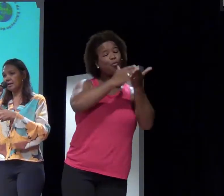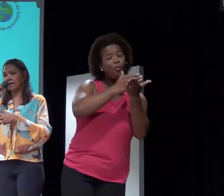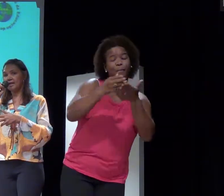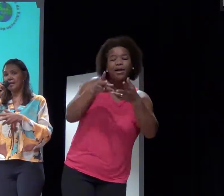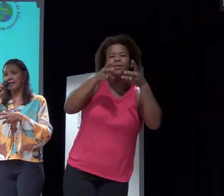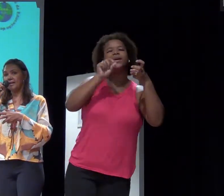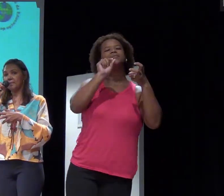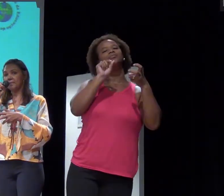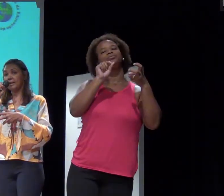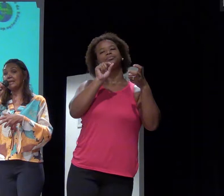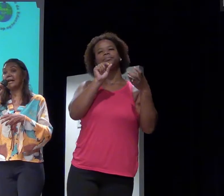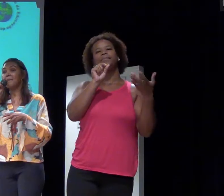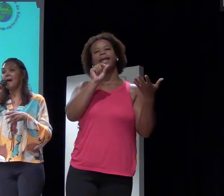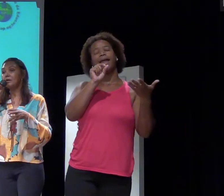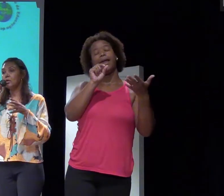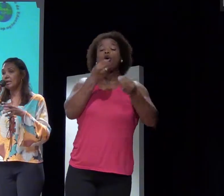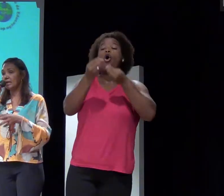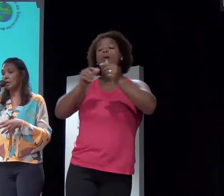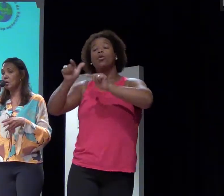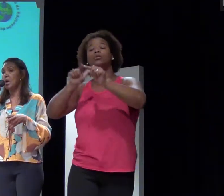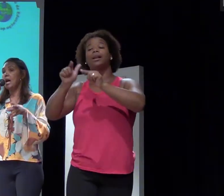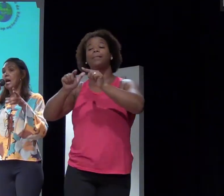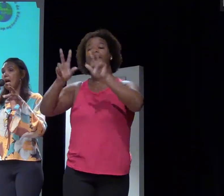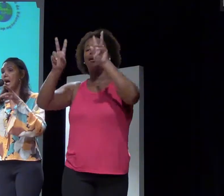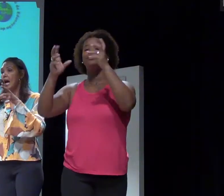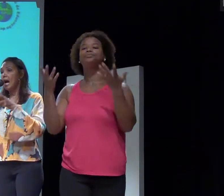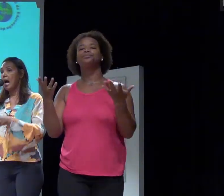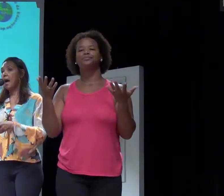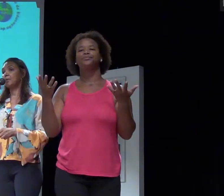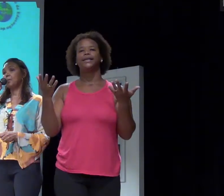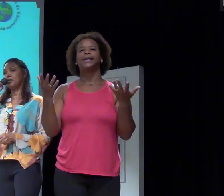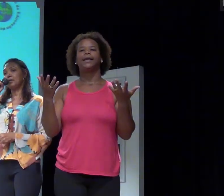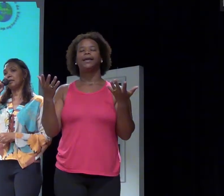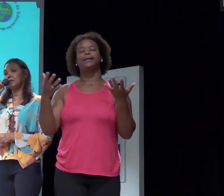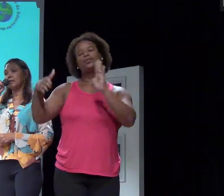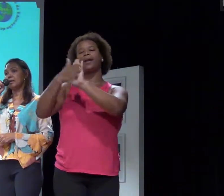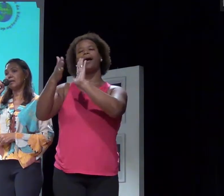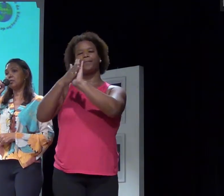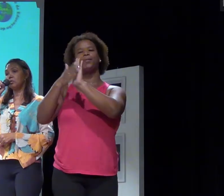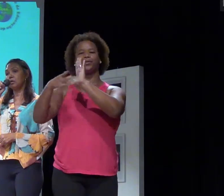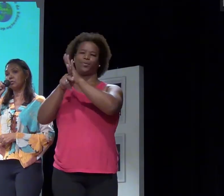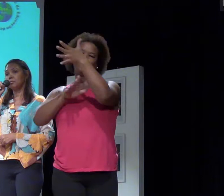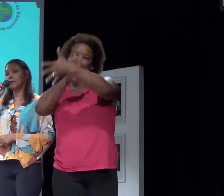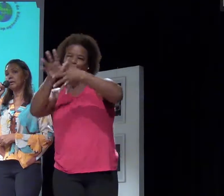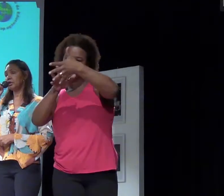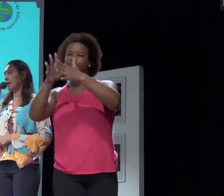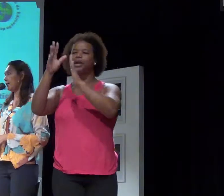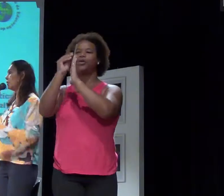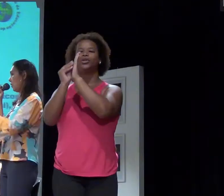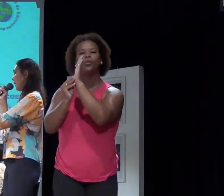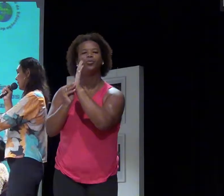ver esse trabalho com relação a proposta da língua de sinais, do conteúdo,